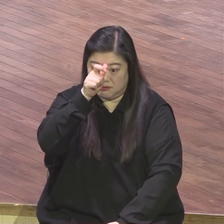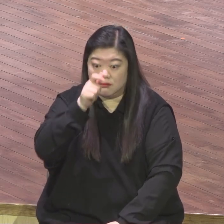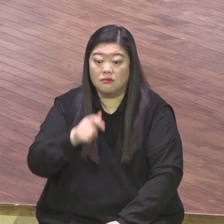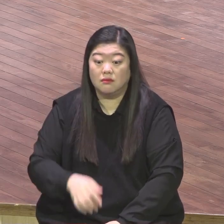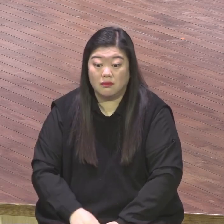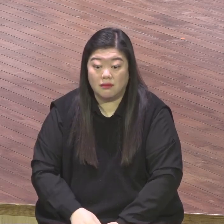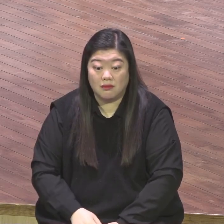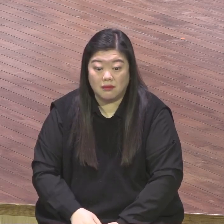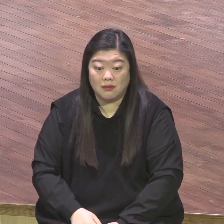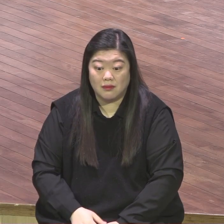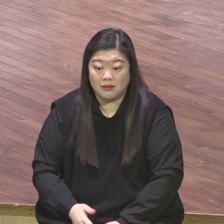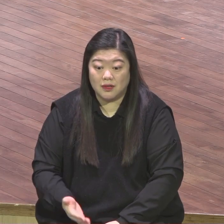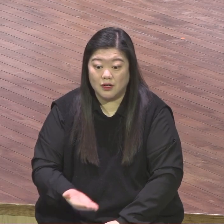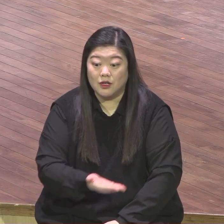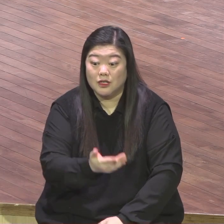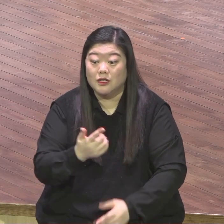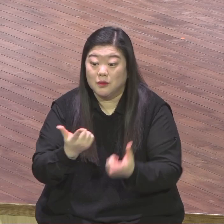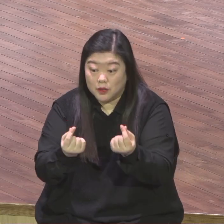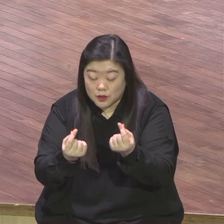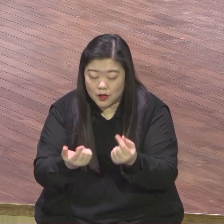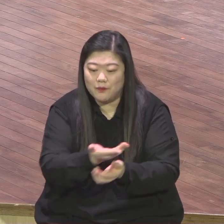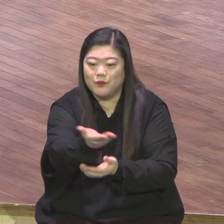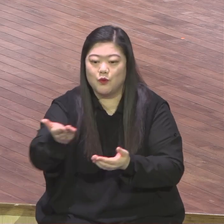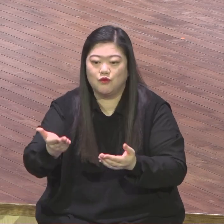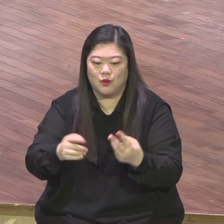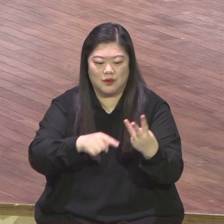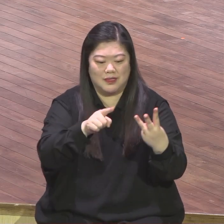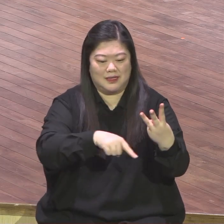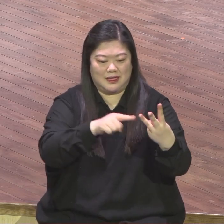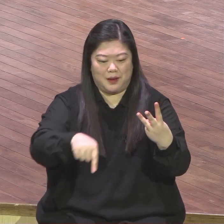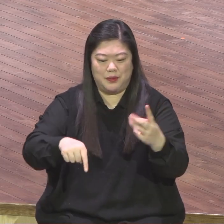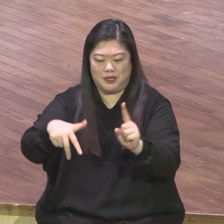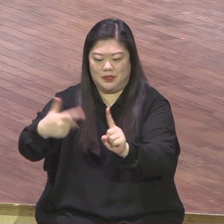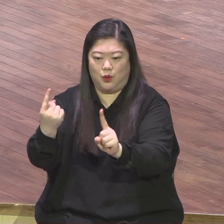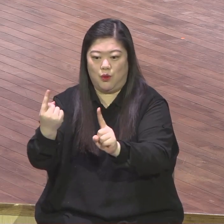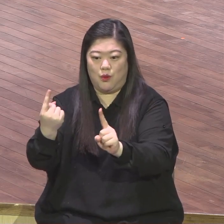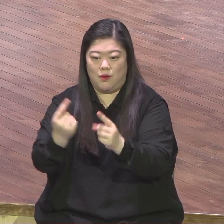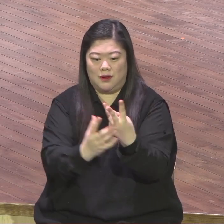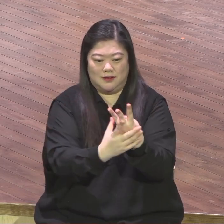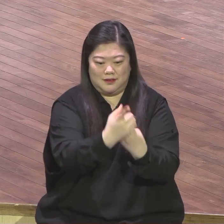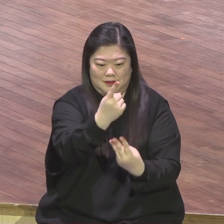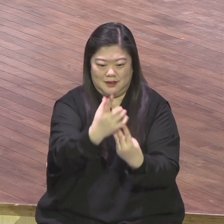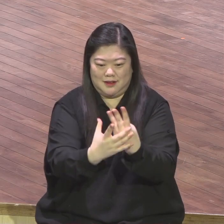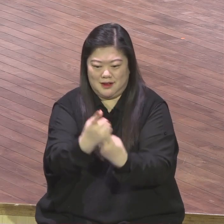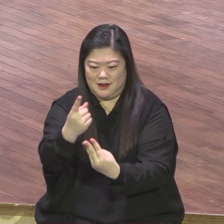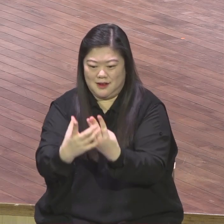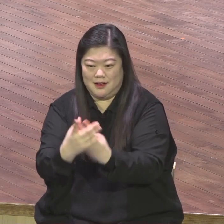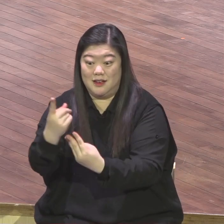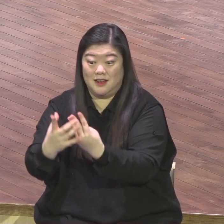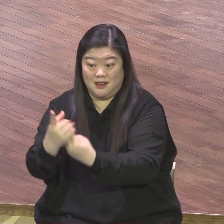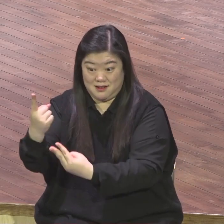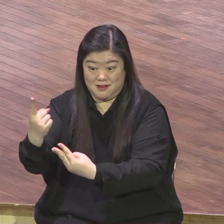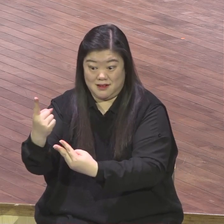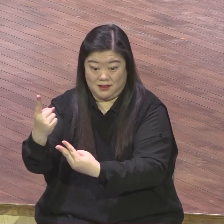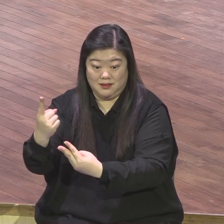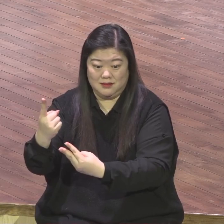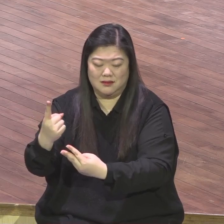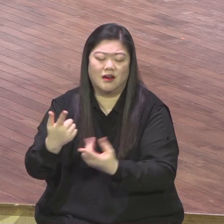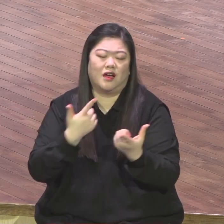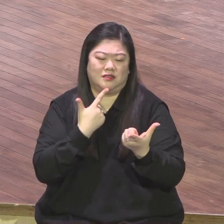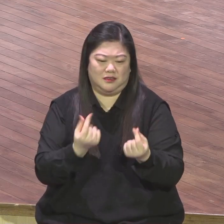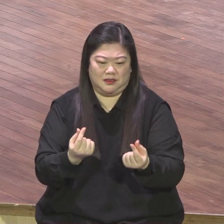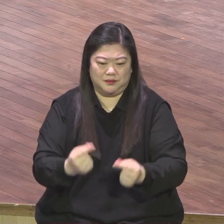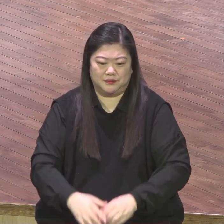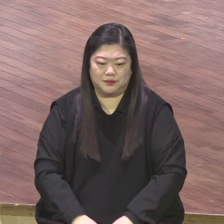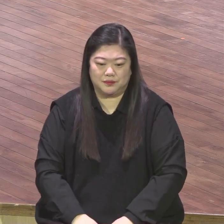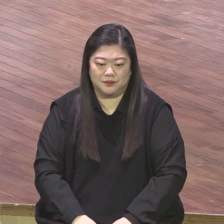삼일조 운동, 믿음의 도전입니다. 아멘. 하나님 앞에서 우리나라 최초로 목사 한 수를 받은 7명